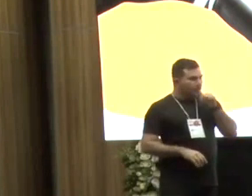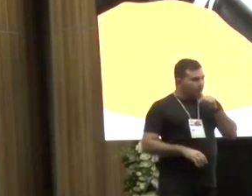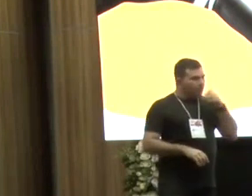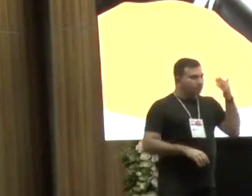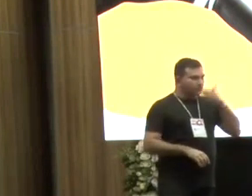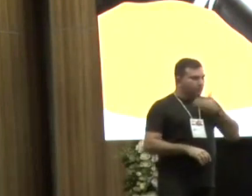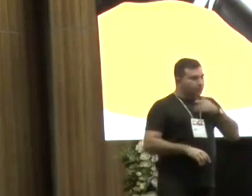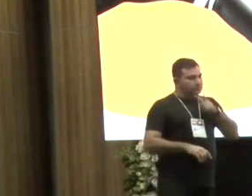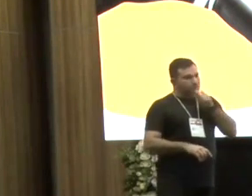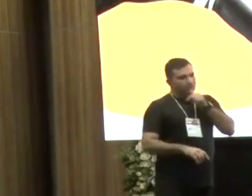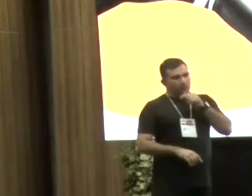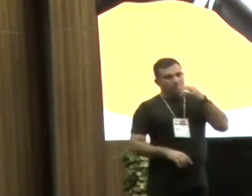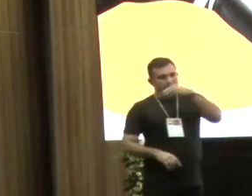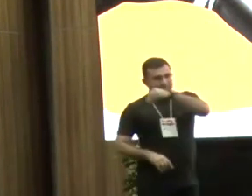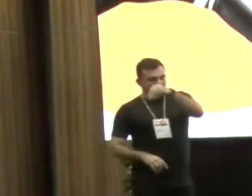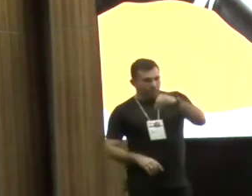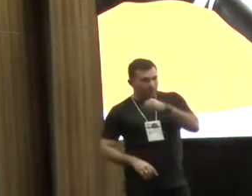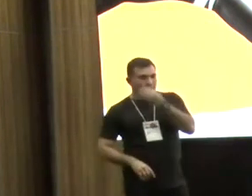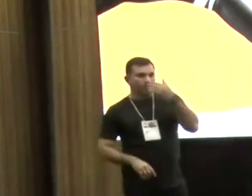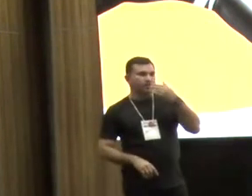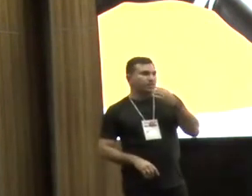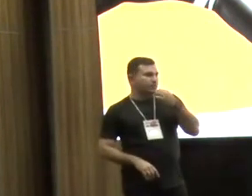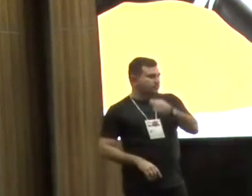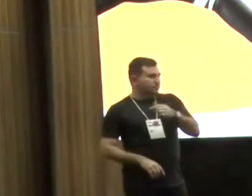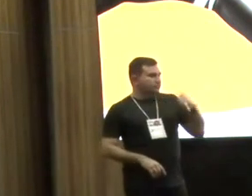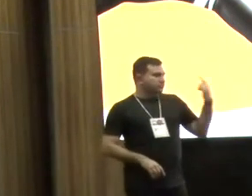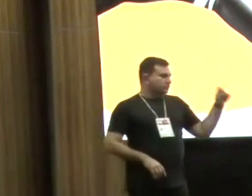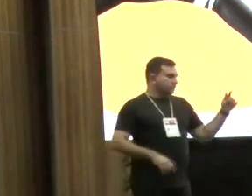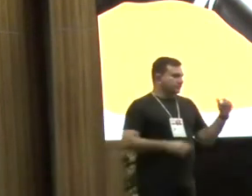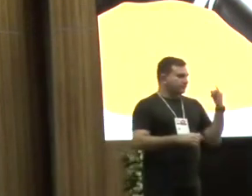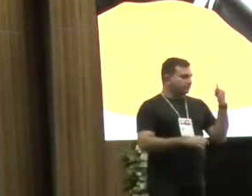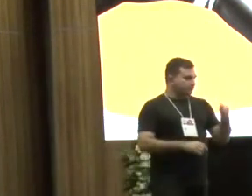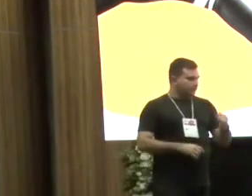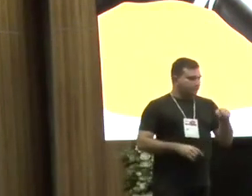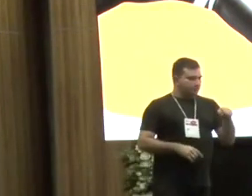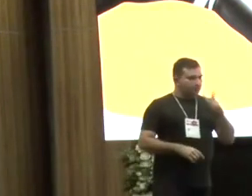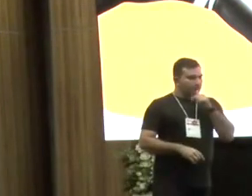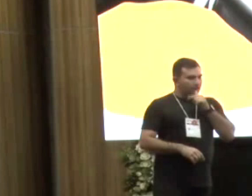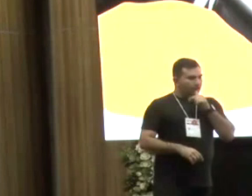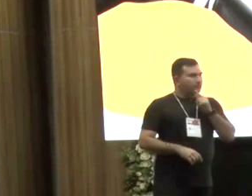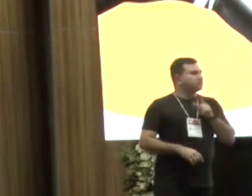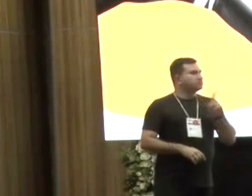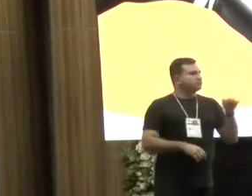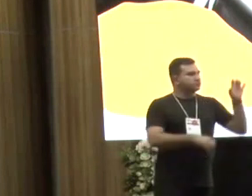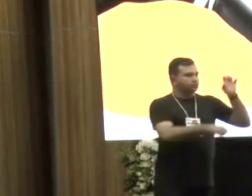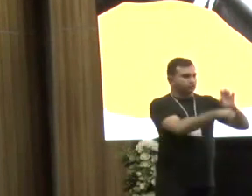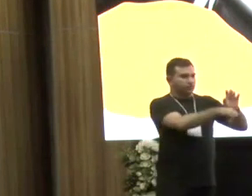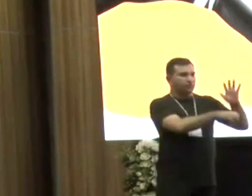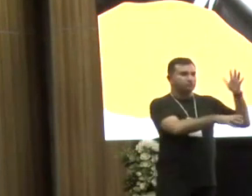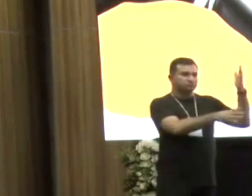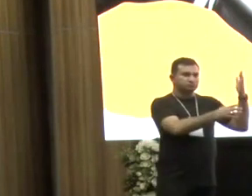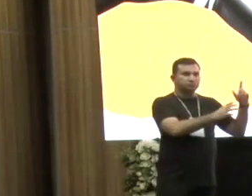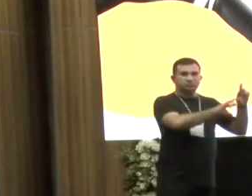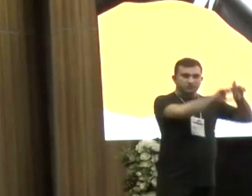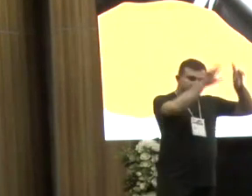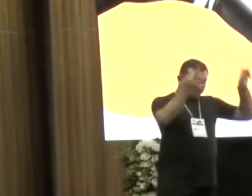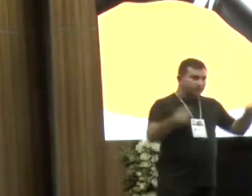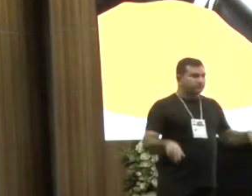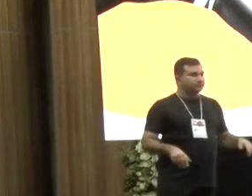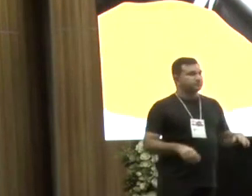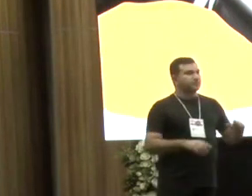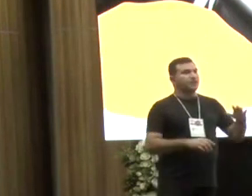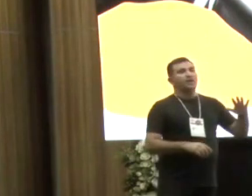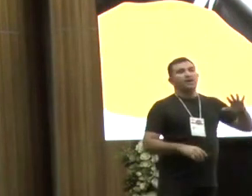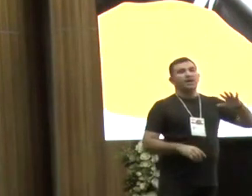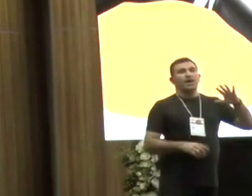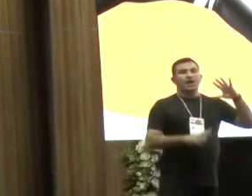e de água salgada no planeta. Geografia diz onde ela está. A arte faz uma música ou